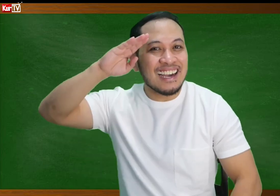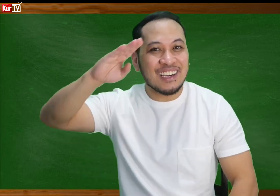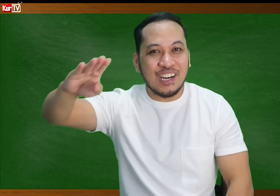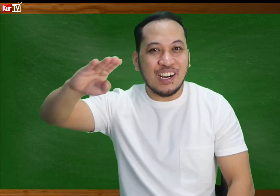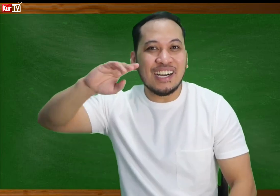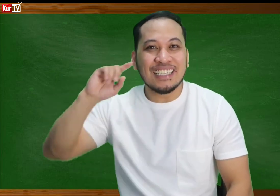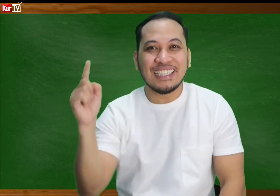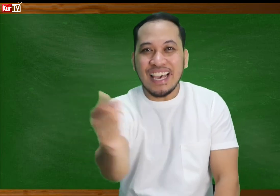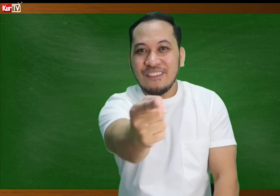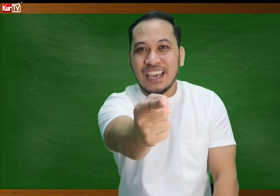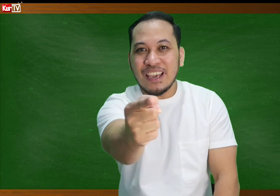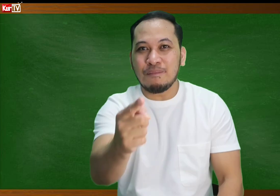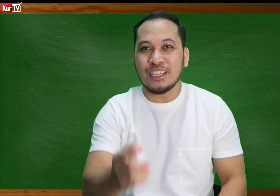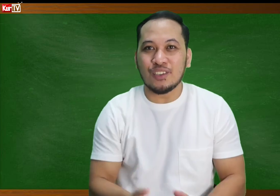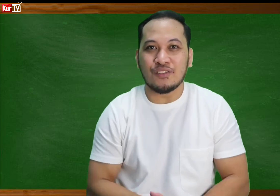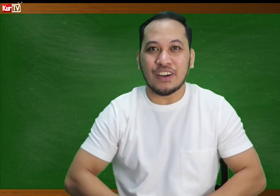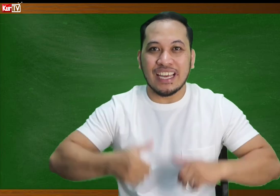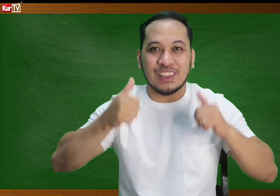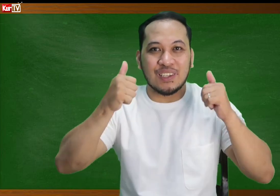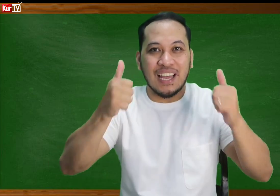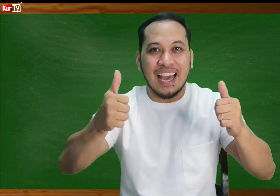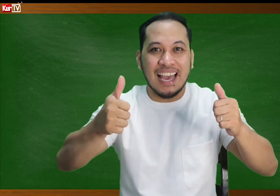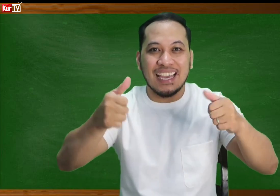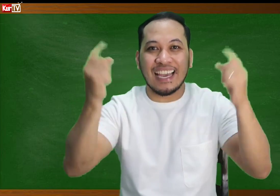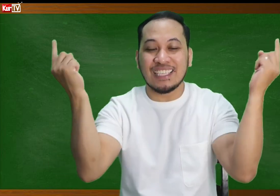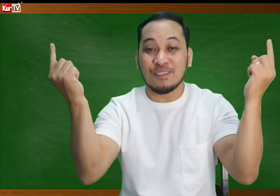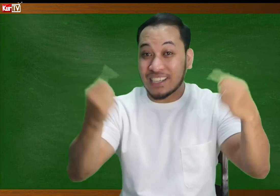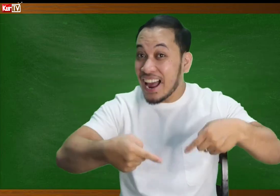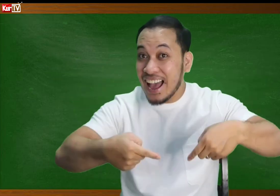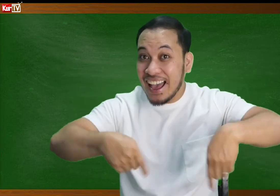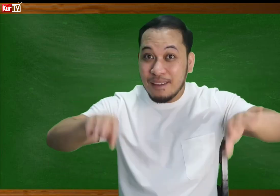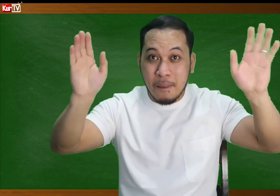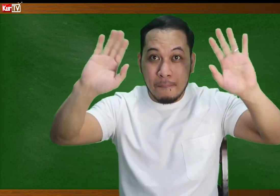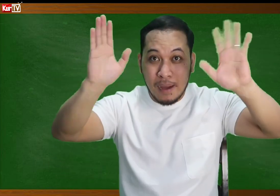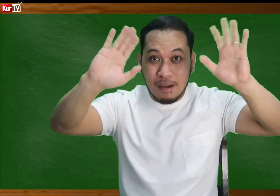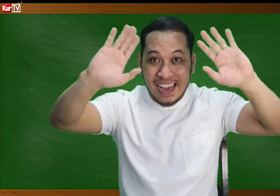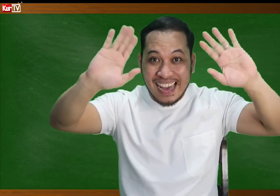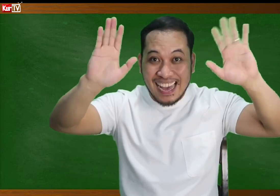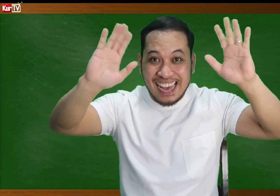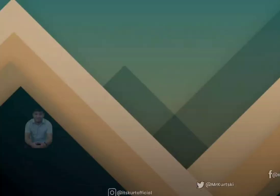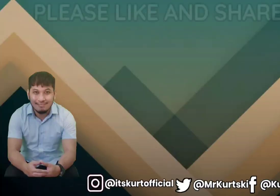Kurt TV! Please don't forget to like and subscribe! Bye-bye!